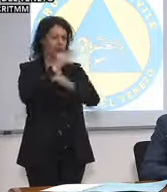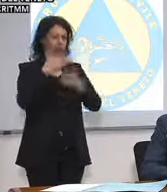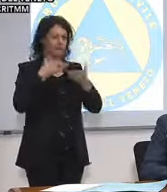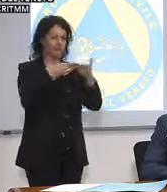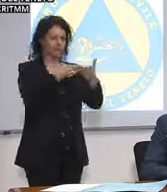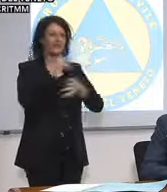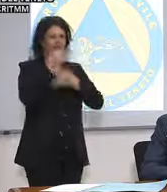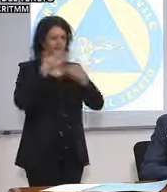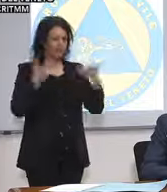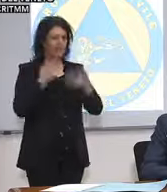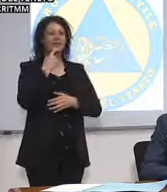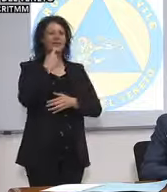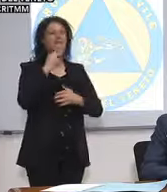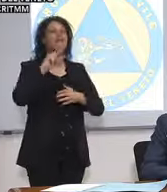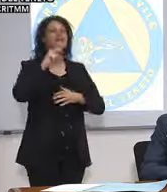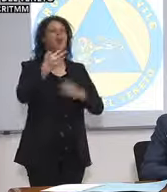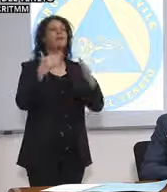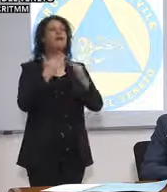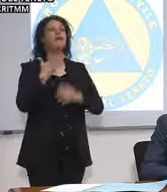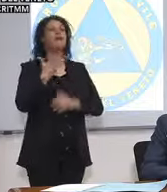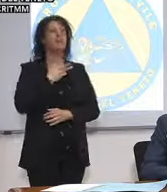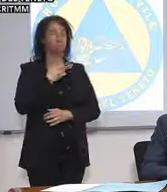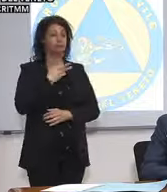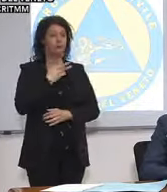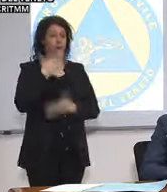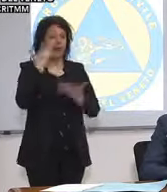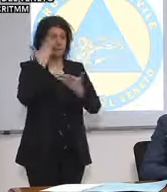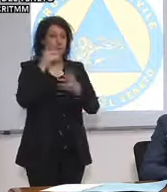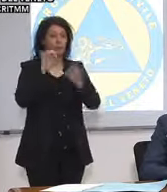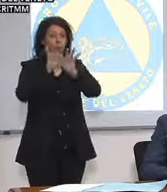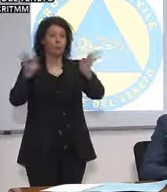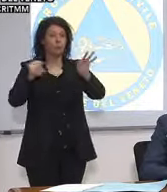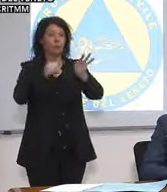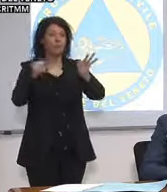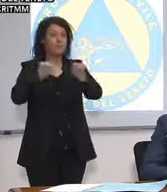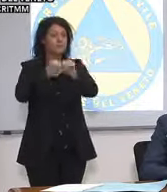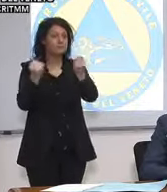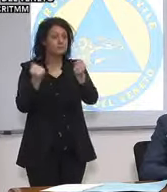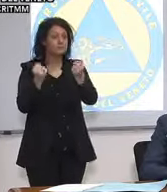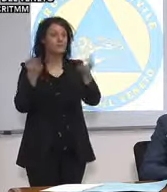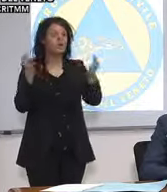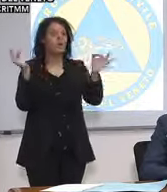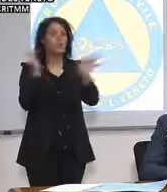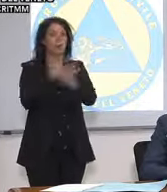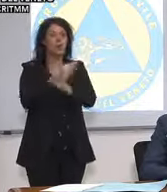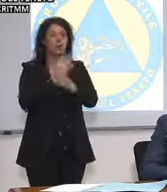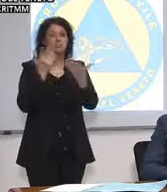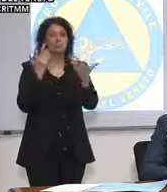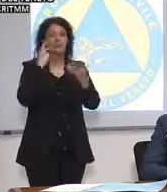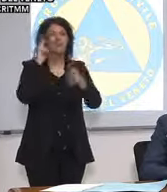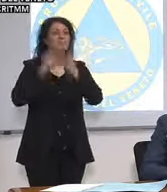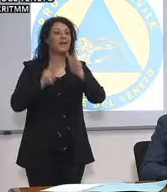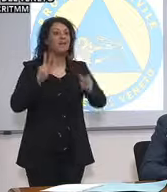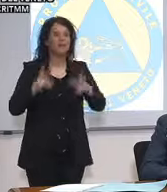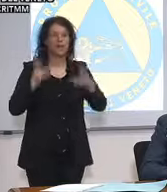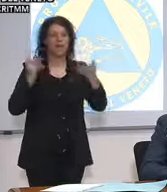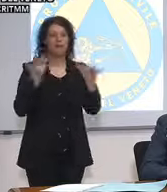che chi ha una seconda casa, andiamo a vedere se ha rotto i tubi col gelo, piuttosto che se parte